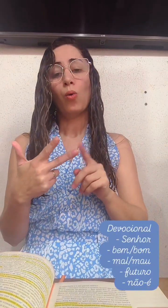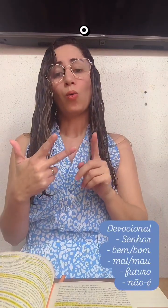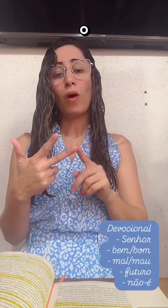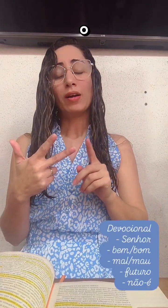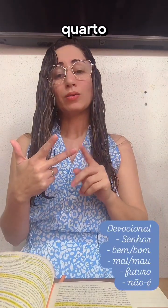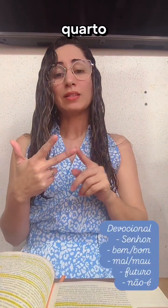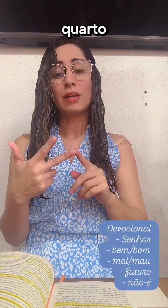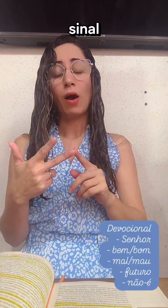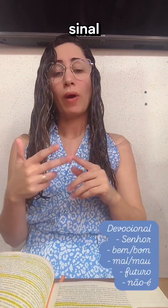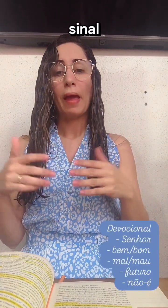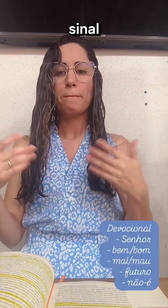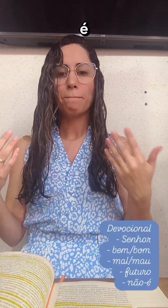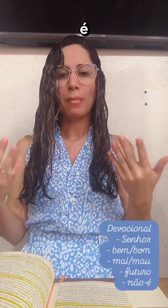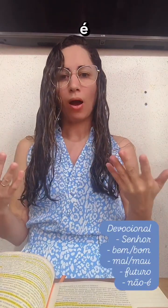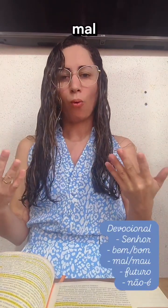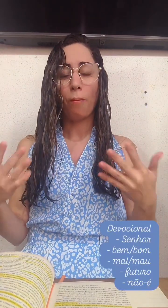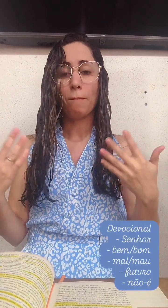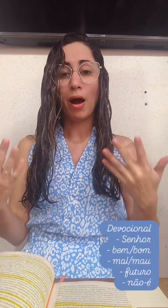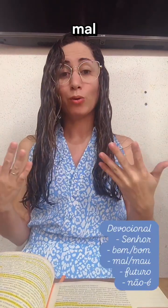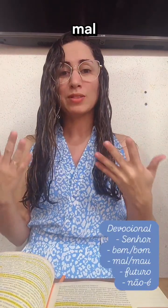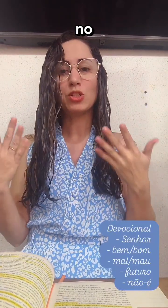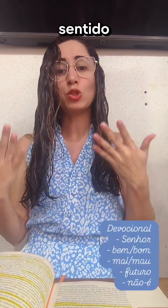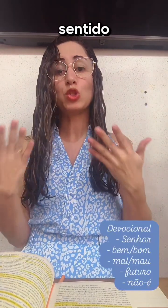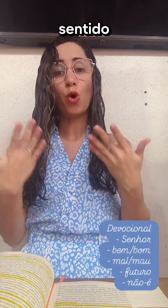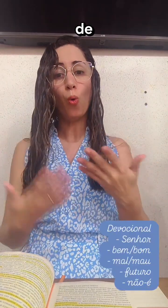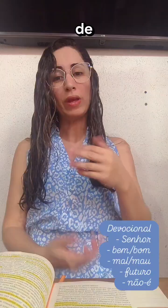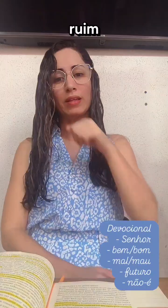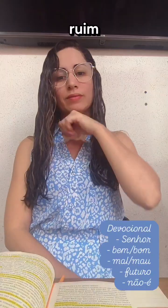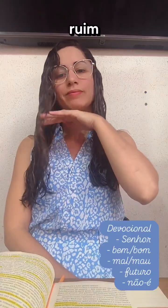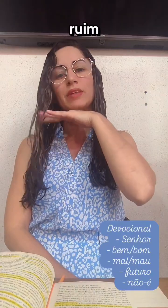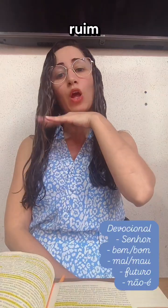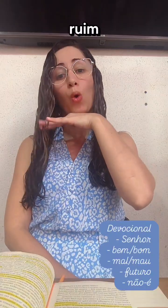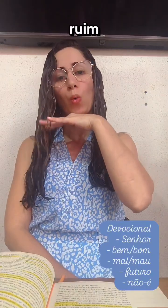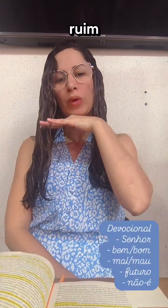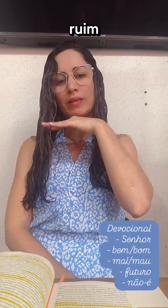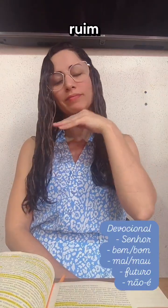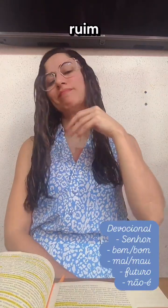O quarto sinal é mal. Mal no sentido de ruim. Ruim.